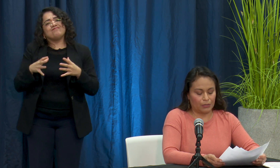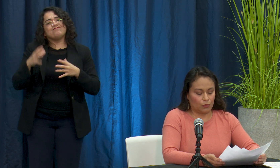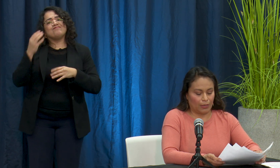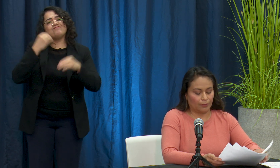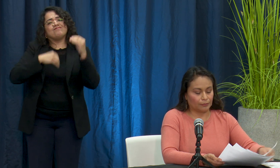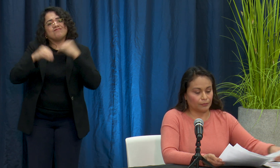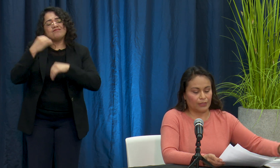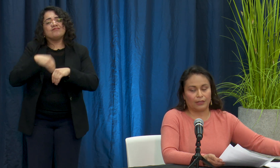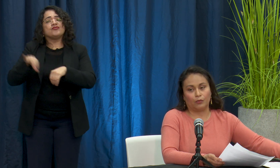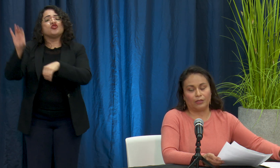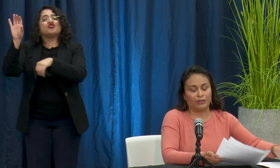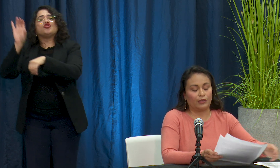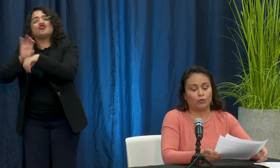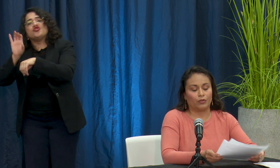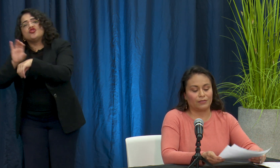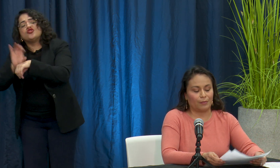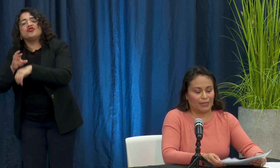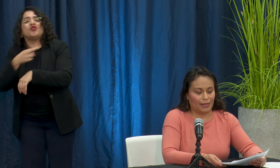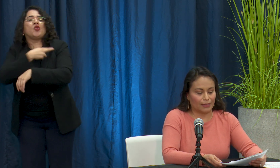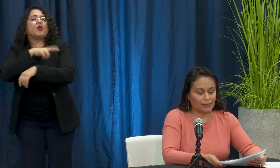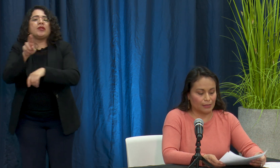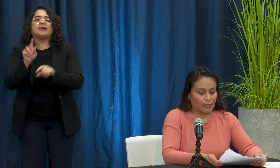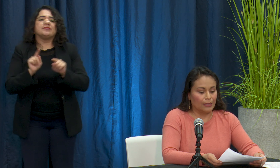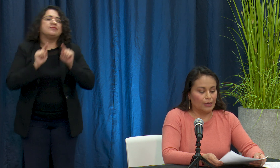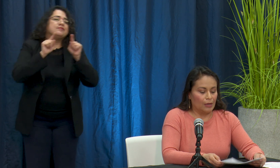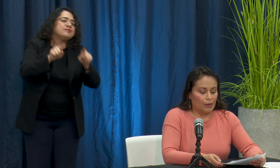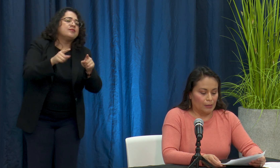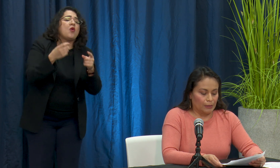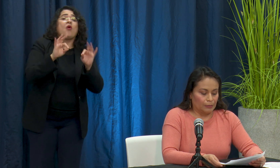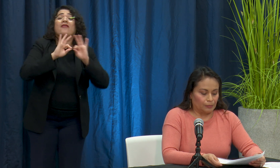en persona y reuniones familiares.